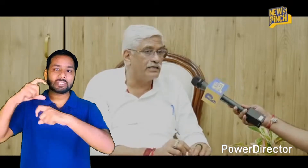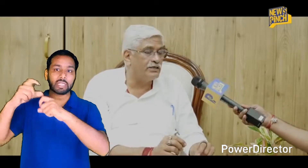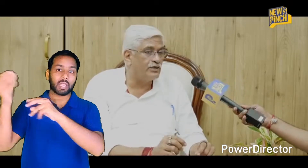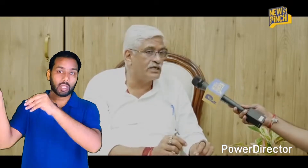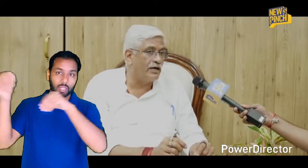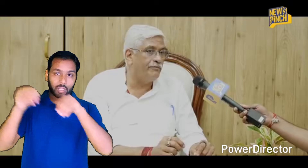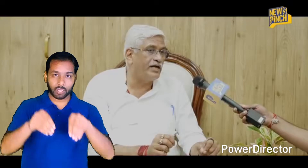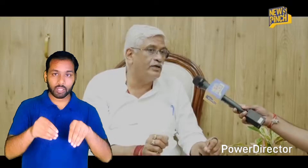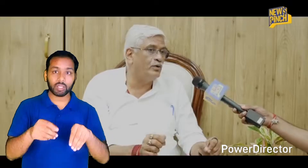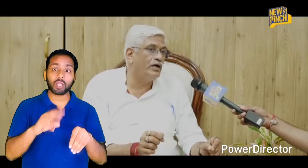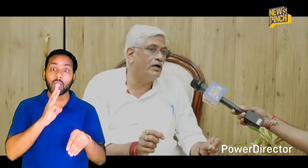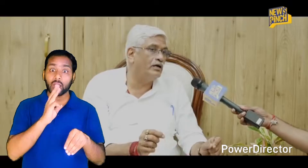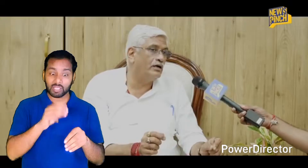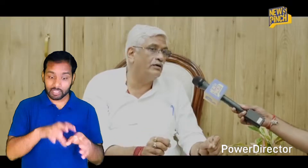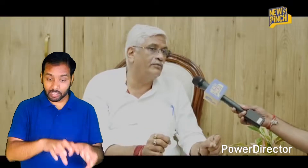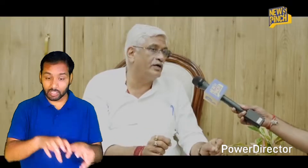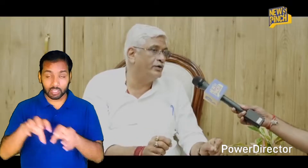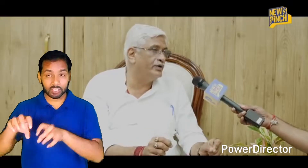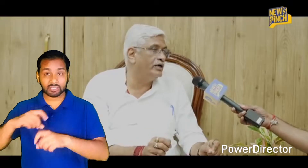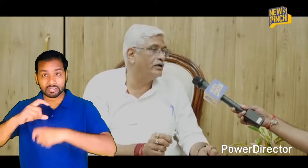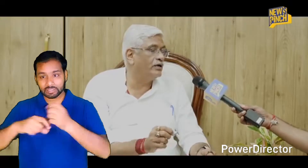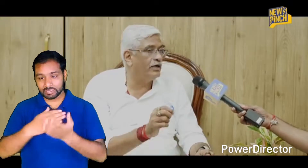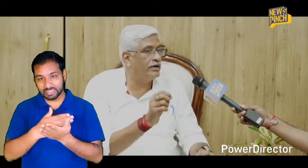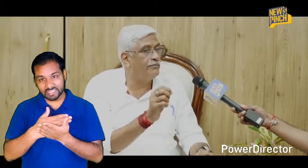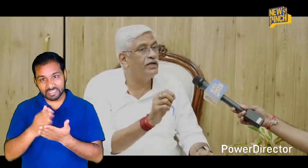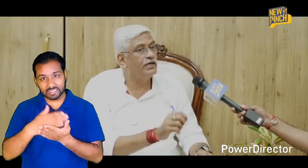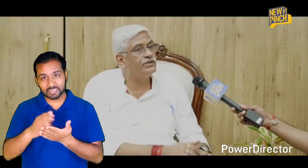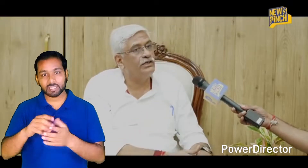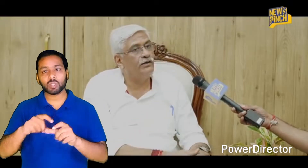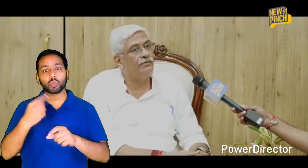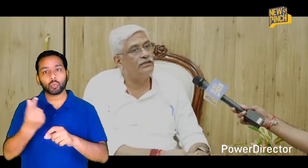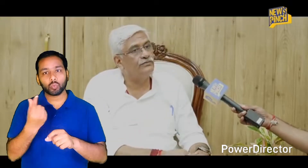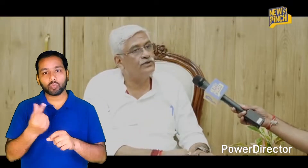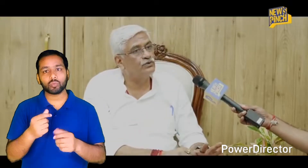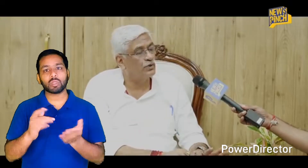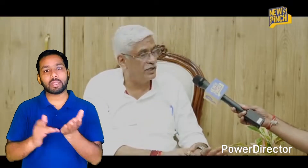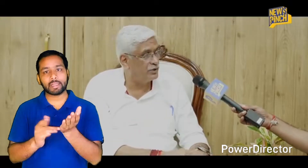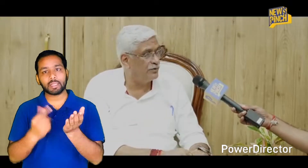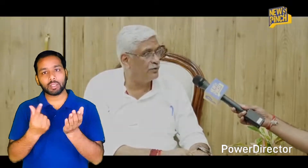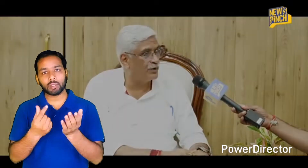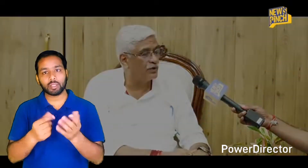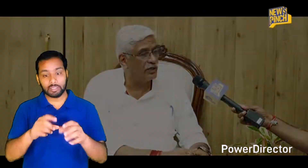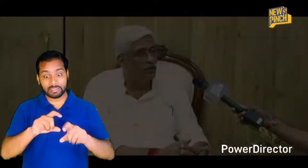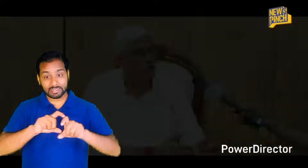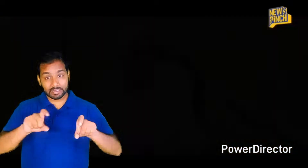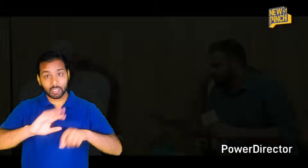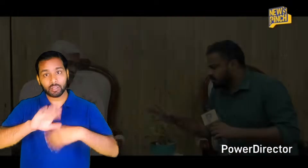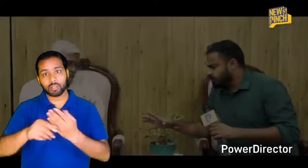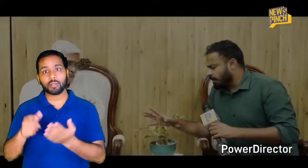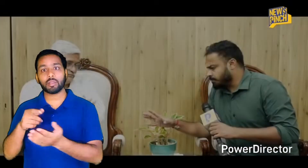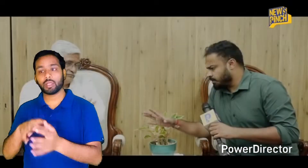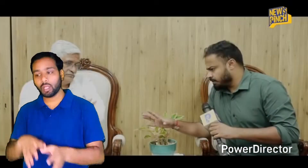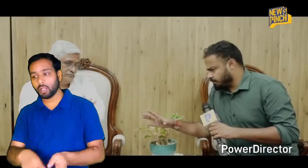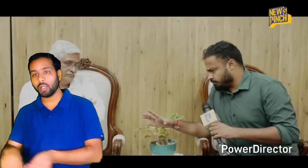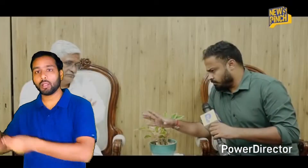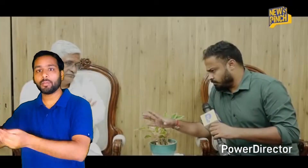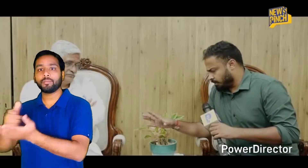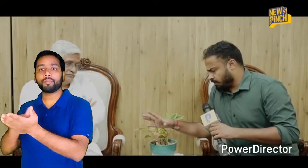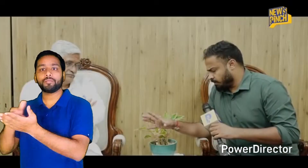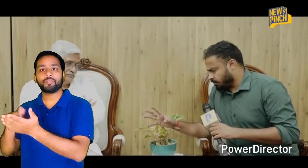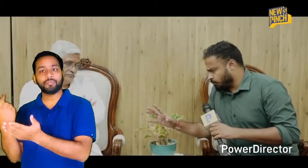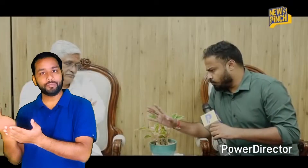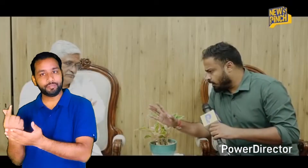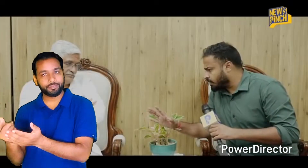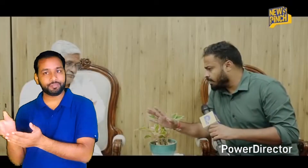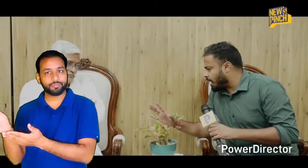कि कैसे उस सारे पानी को निकाल करके हम कंड्यूटिंग करके ड्रिप इरिगेशन के माध्यम से उसको खेतों में उपयोग करें। मंत्री जी, मैं आपसे ये